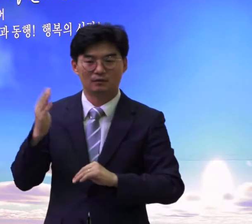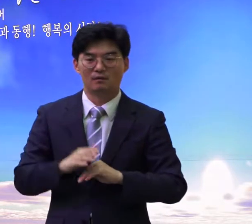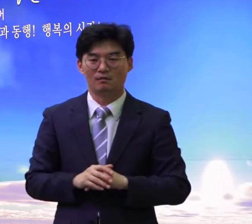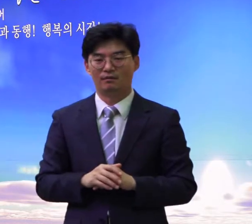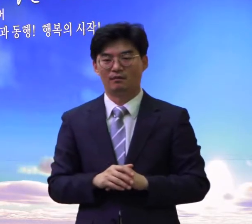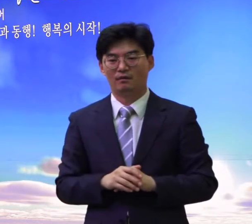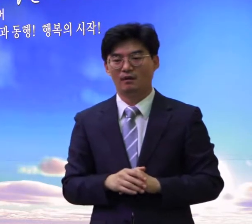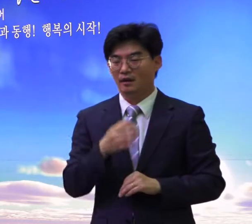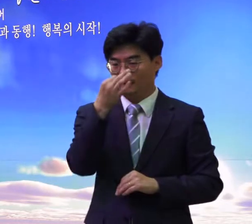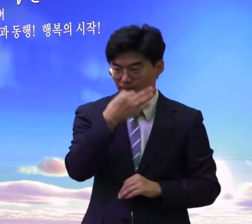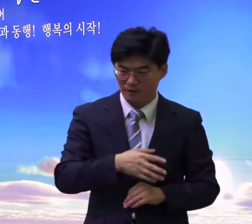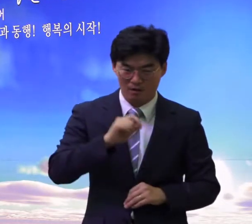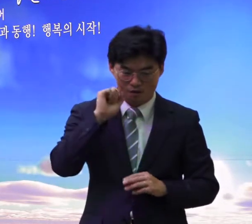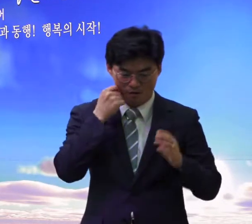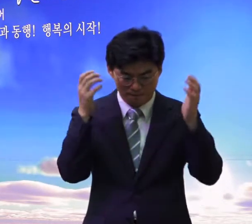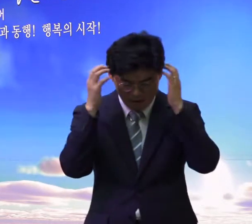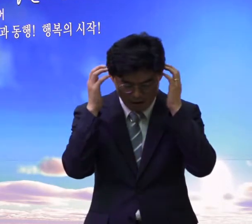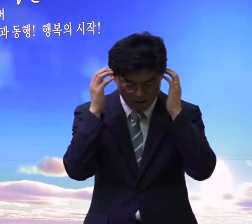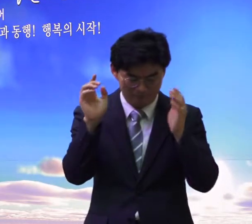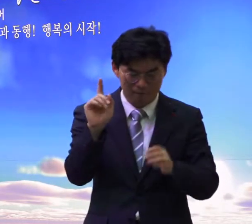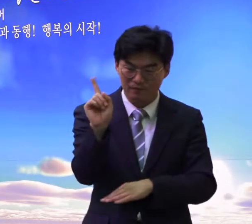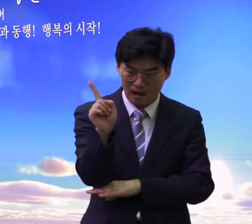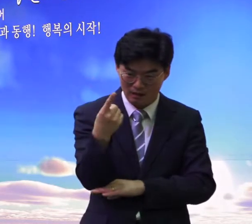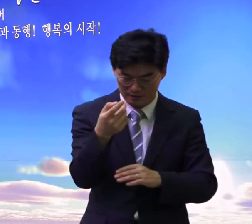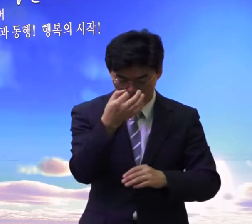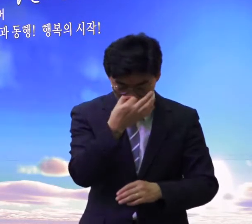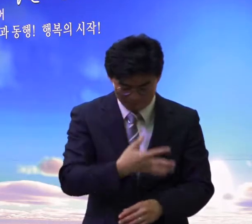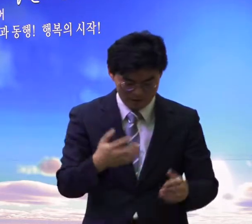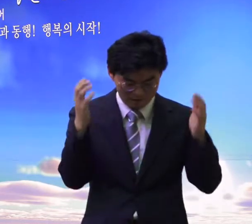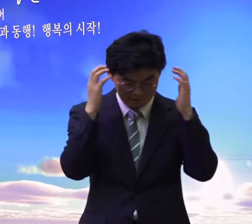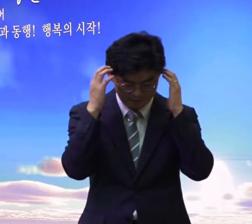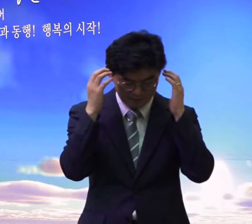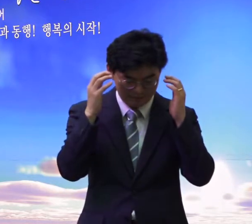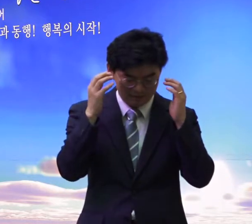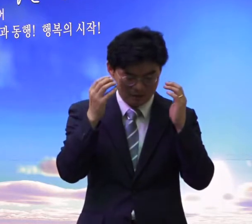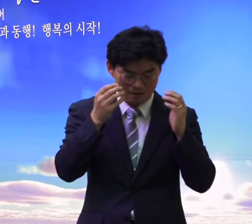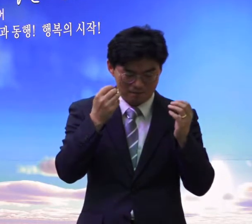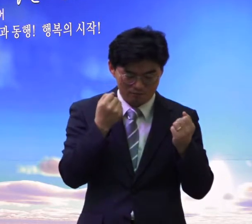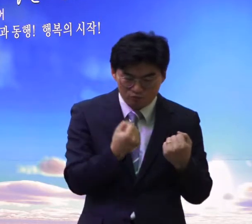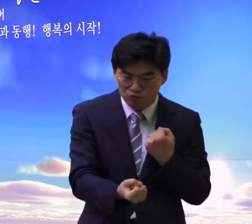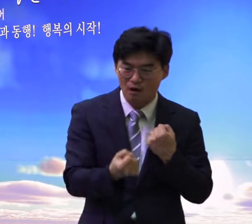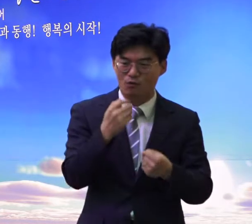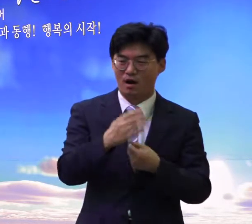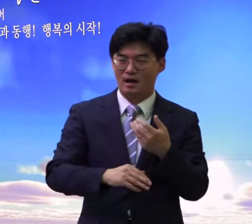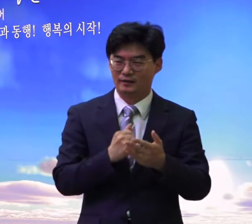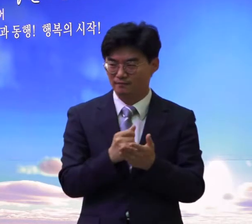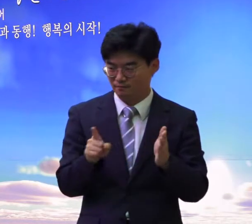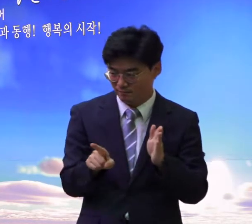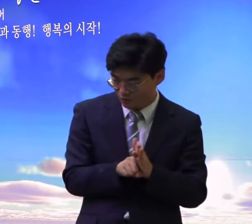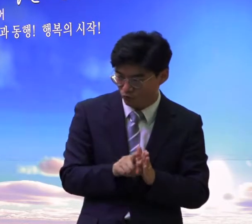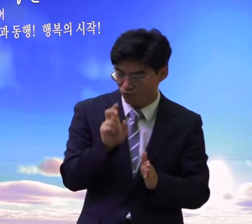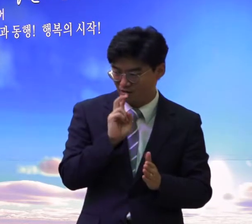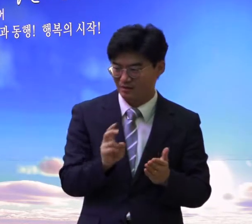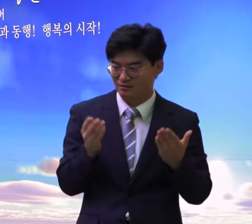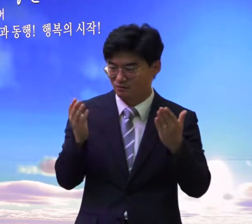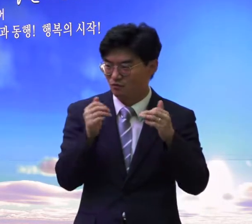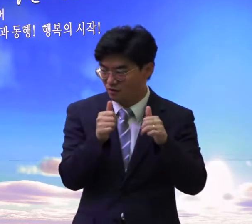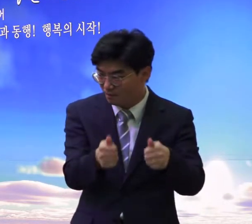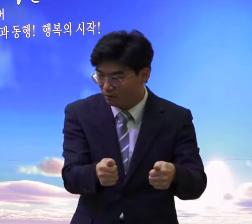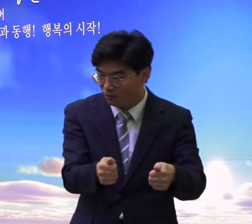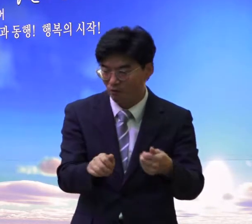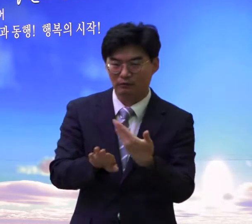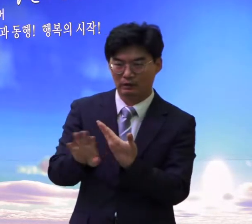인생의 그 힘든 광야 훈련에서 다윗처럼 그들은 하나님께 부르짖었고 다윗처럼 하나님을 신뢰하게 되었고 하나님을